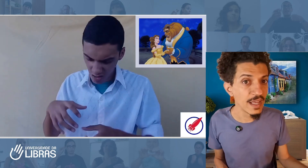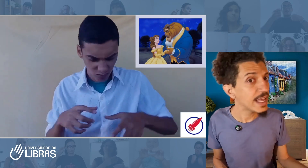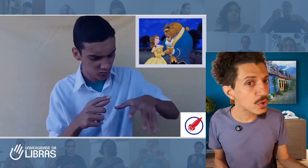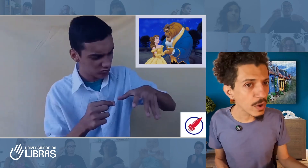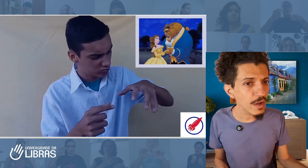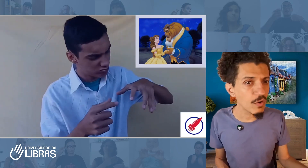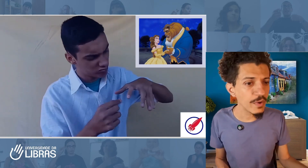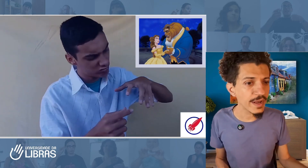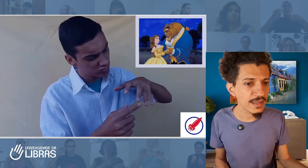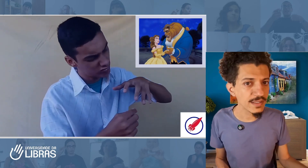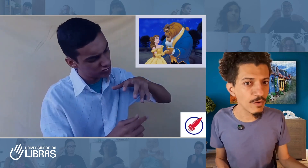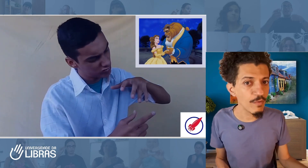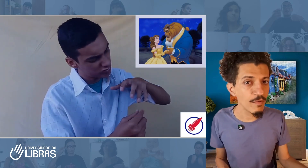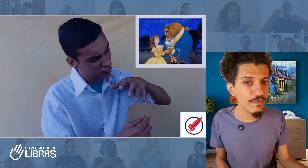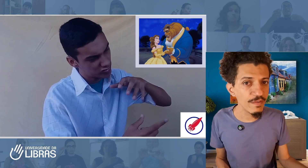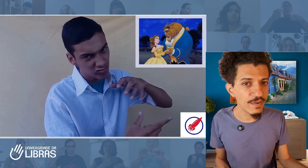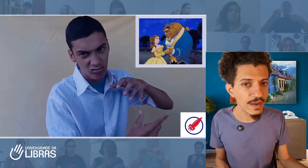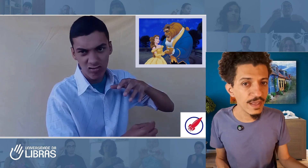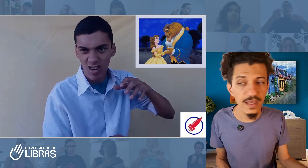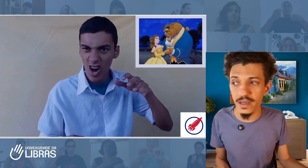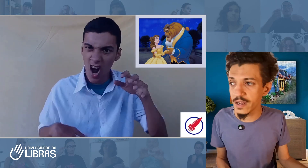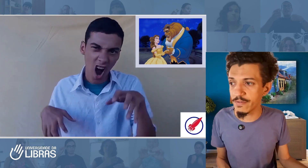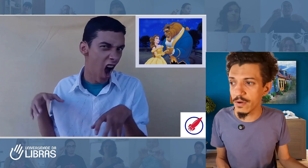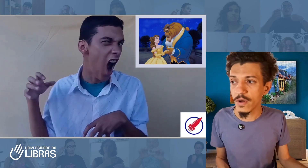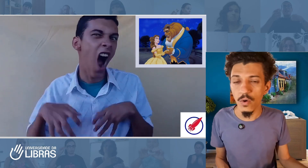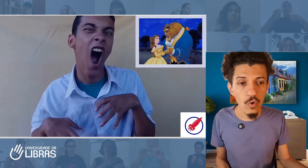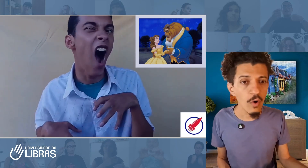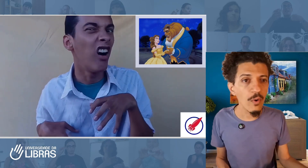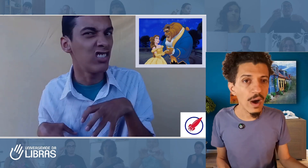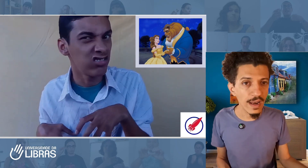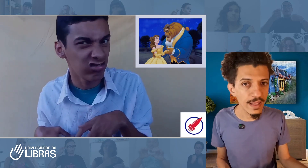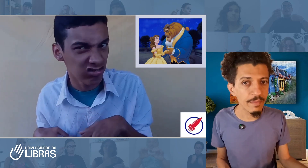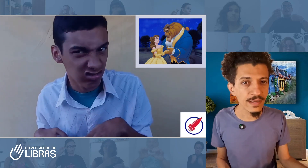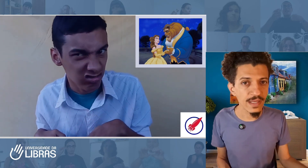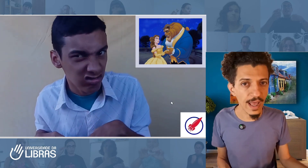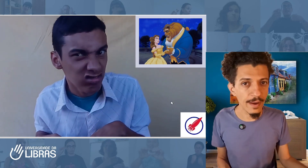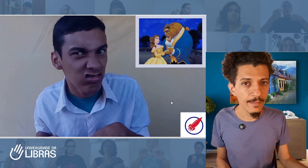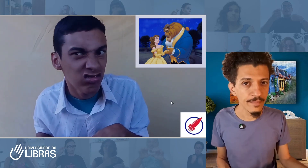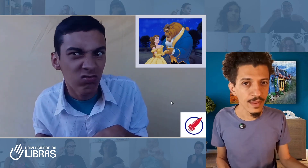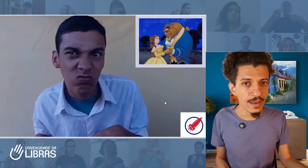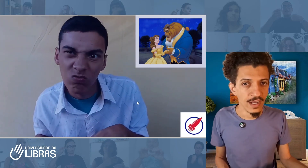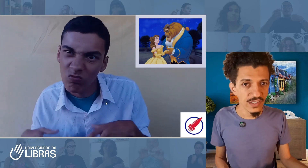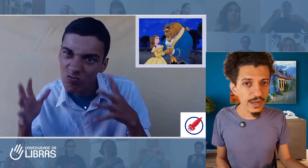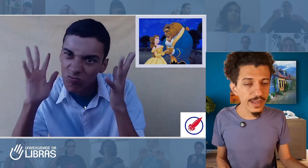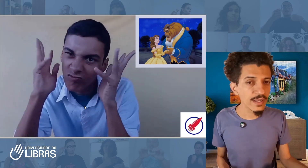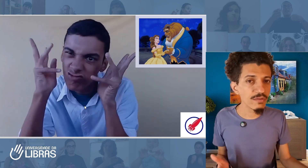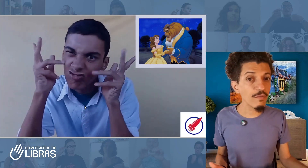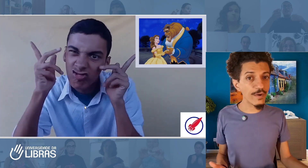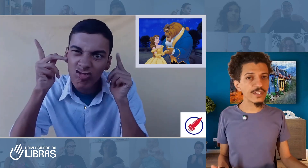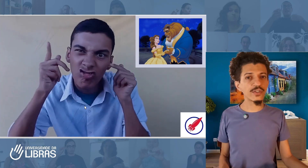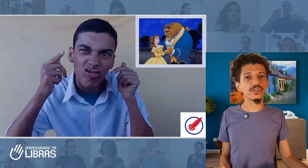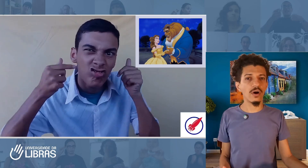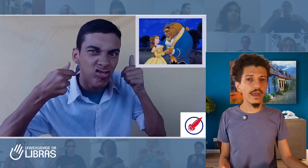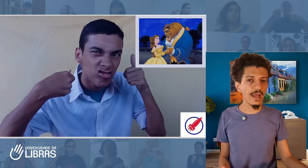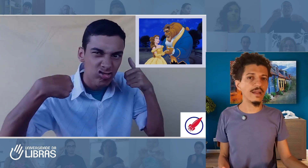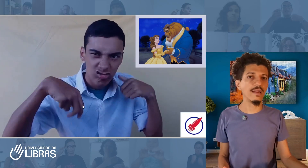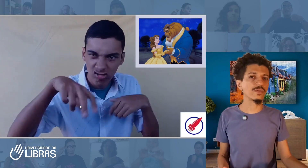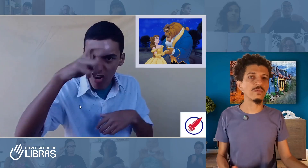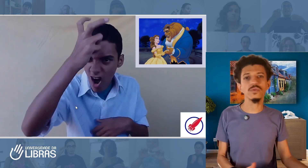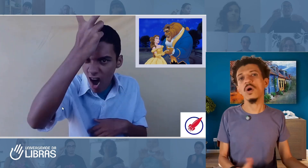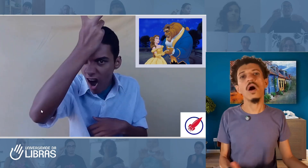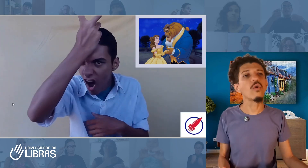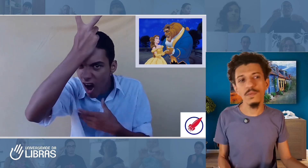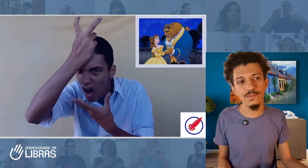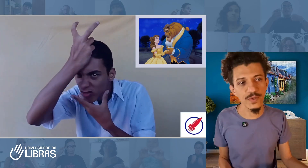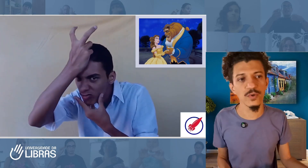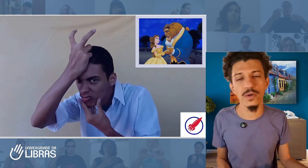Libras e toda a comunicação viva e incrível, como a Libras é. Só que isso não foi só ele, não são